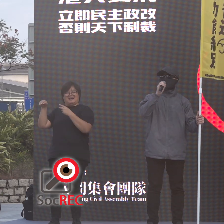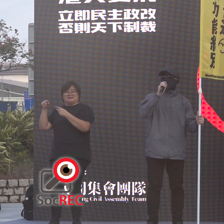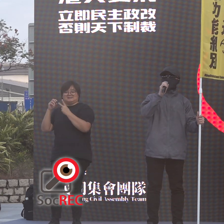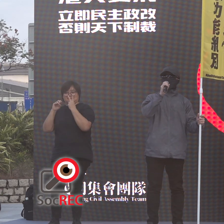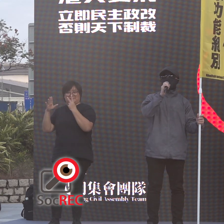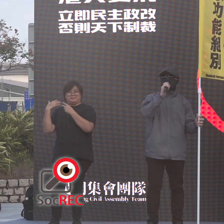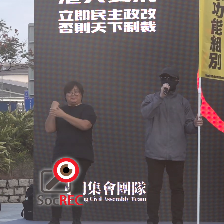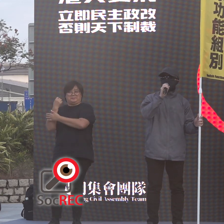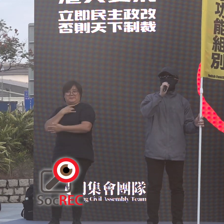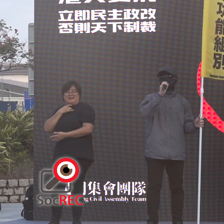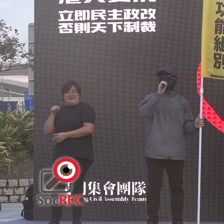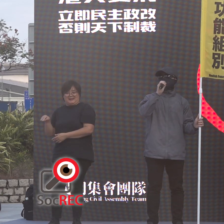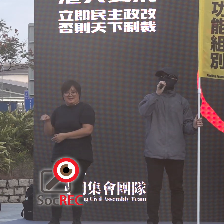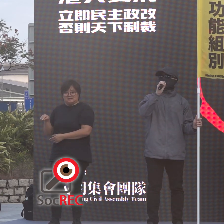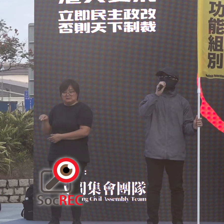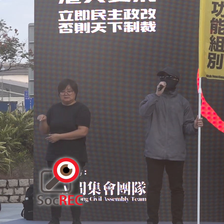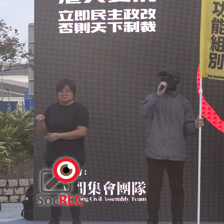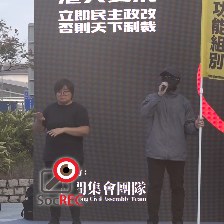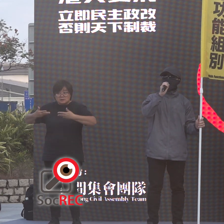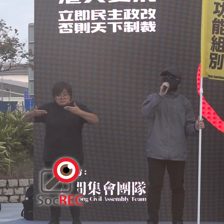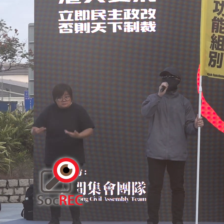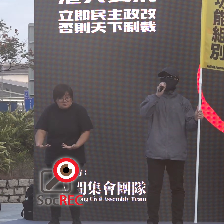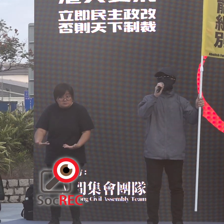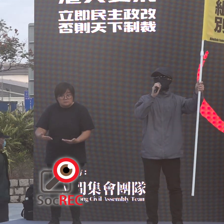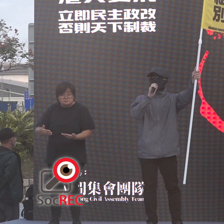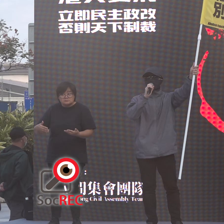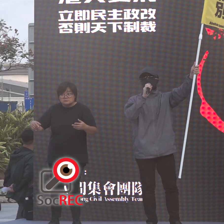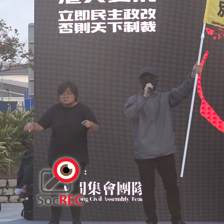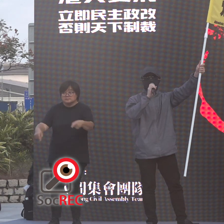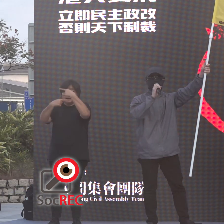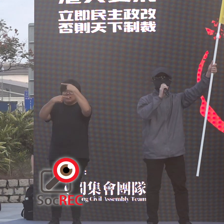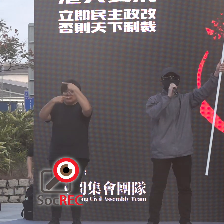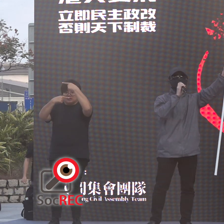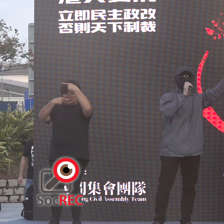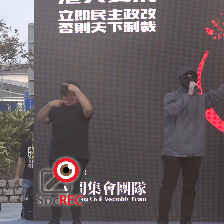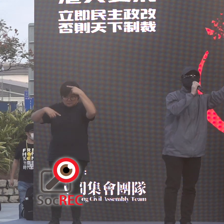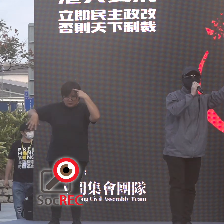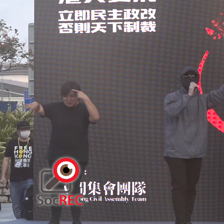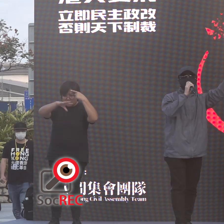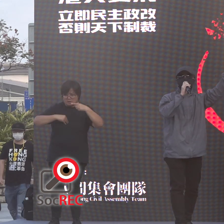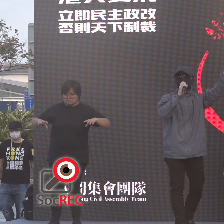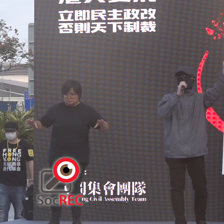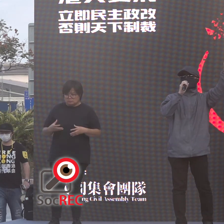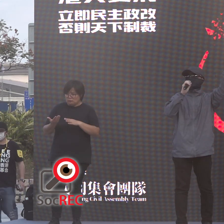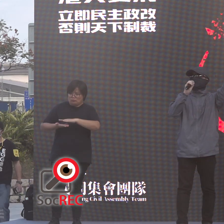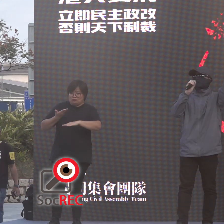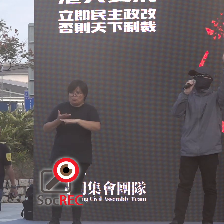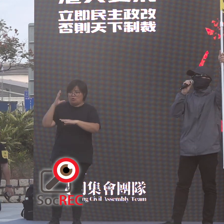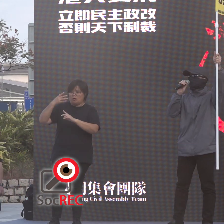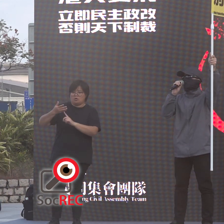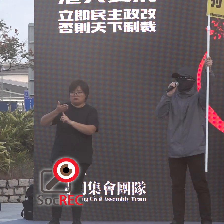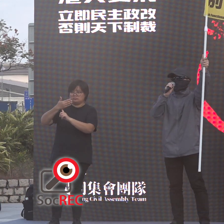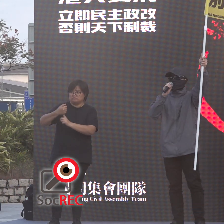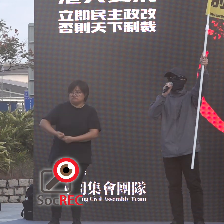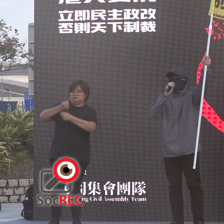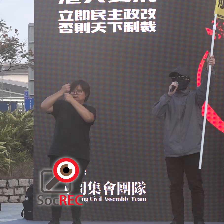是我們在今年元旦的時候我們再次拿回這個旗幟出來，就想告訴大家我們要勿忘